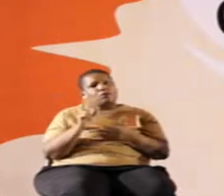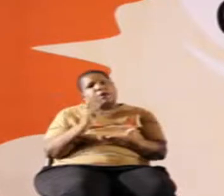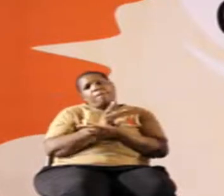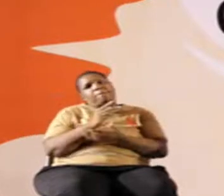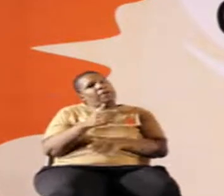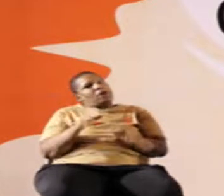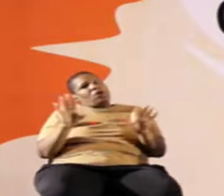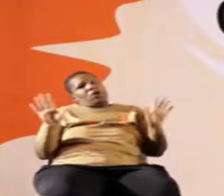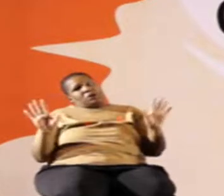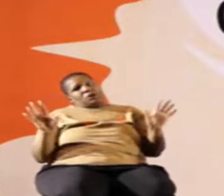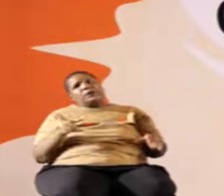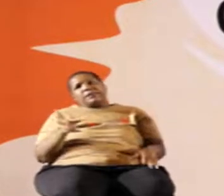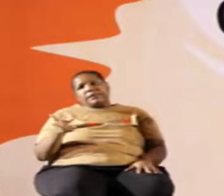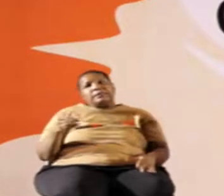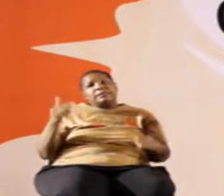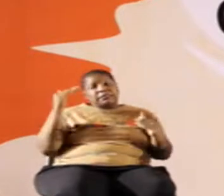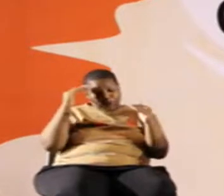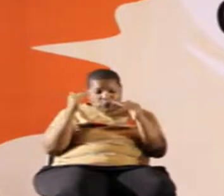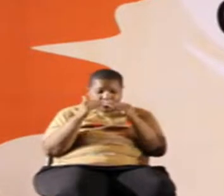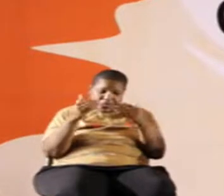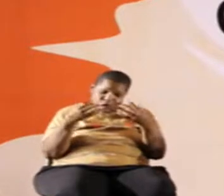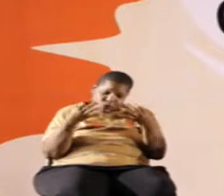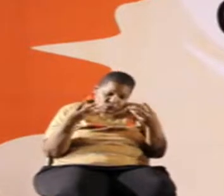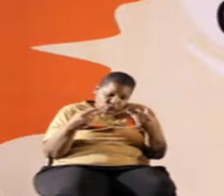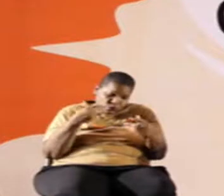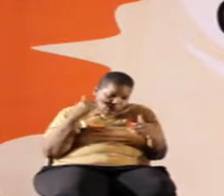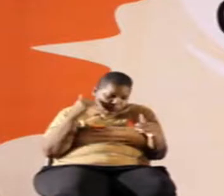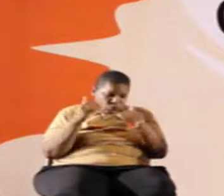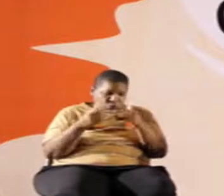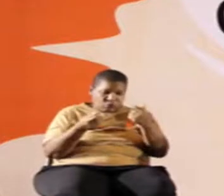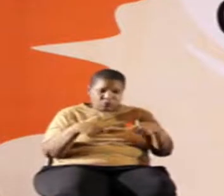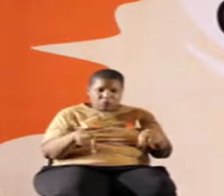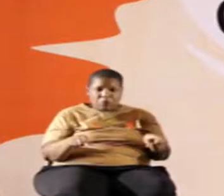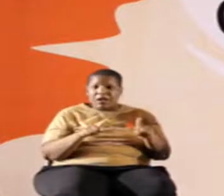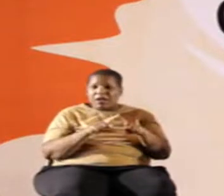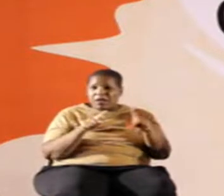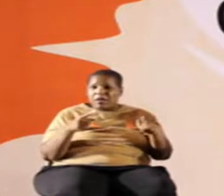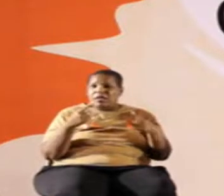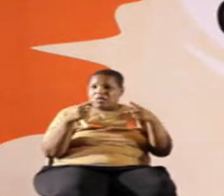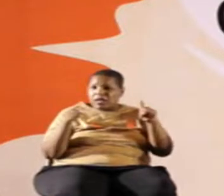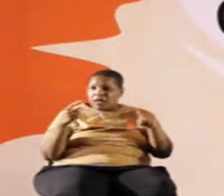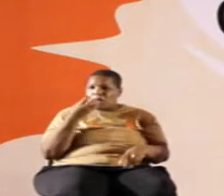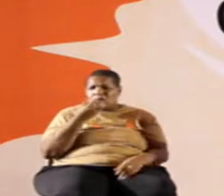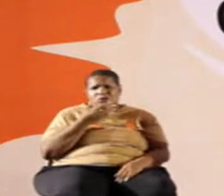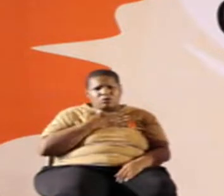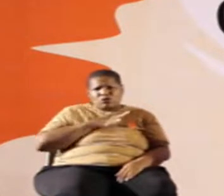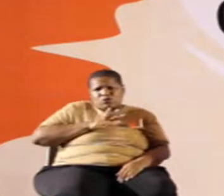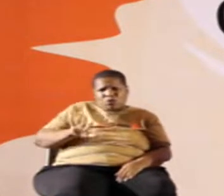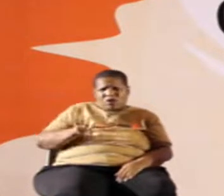melhores também, a gente não tem que concordar com tudo, né? Não precisa concordar com tudo. Tem música que eu acho um horror,